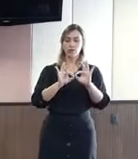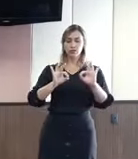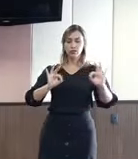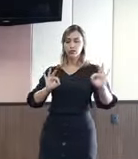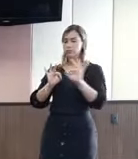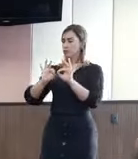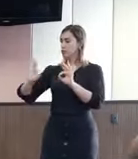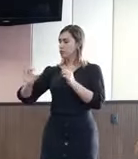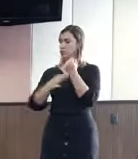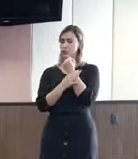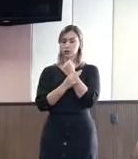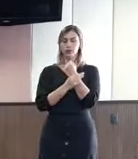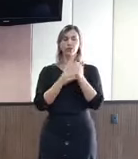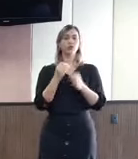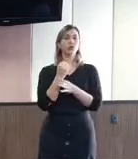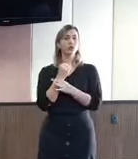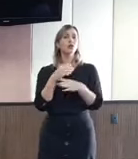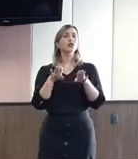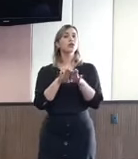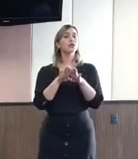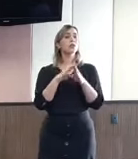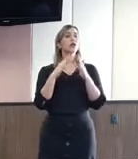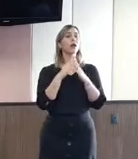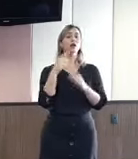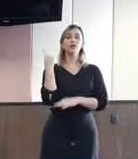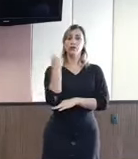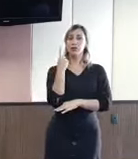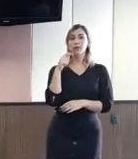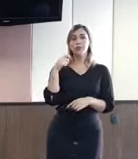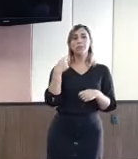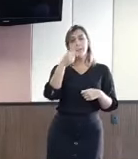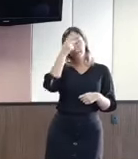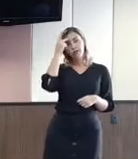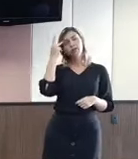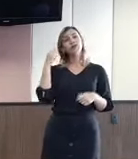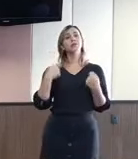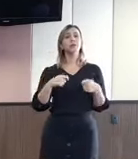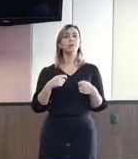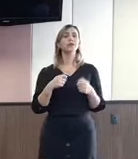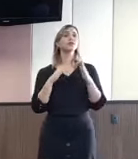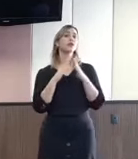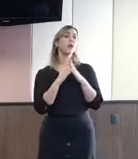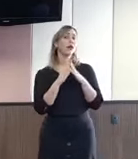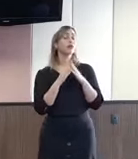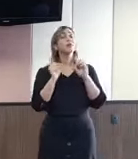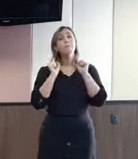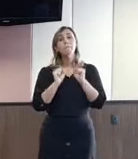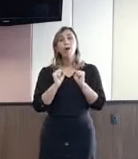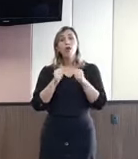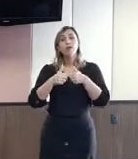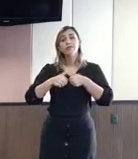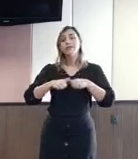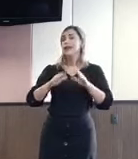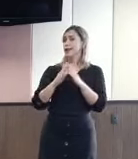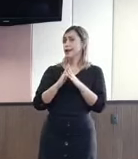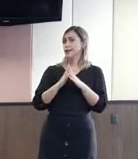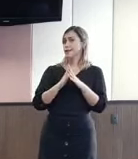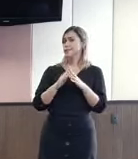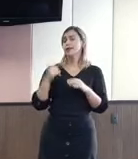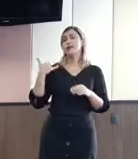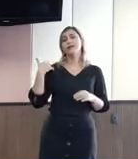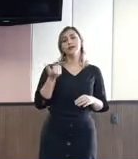segurança. E os cuidados de isolamento para quem possa isolar. É importante as pessoas que puderem ficar em casa, principalmente os idosos, acima de 60